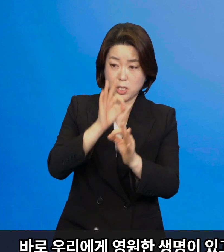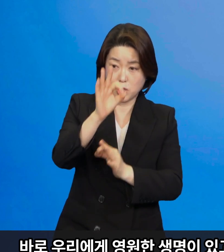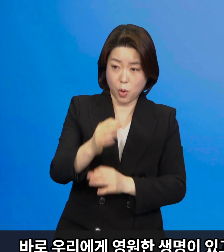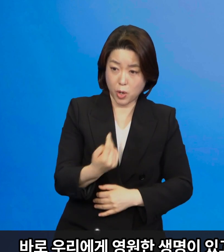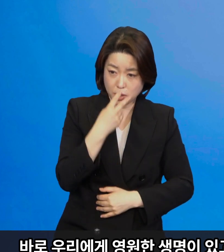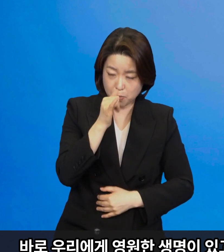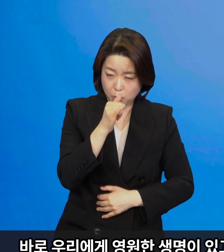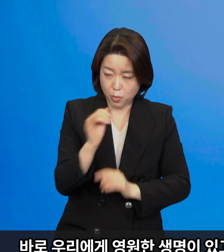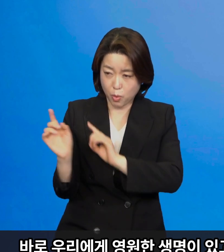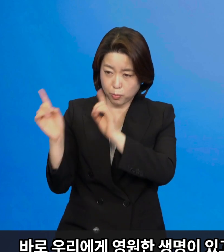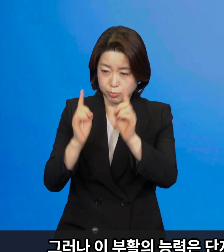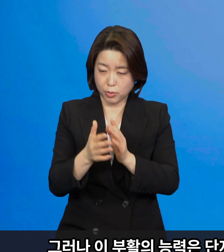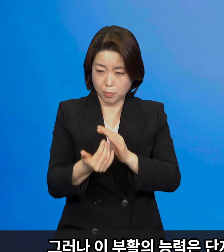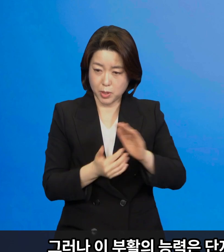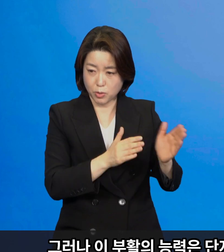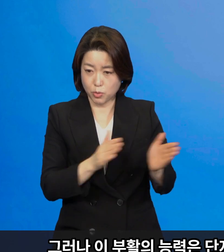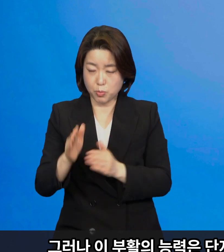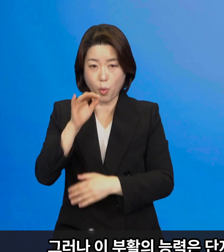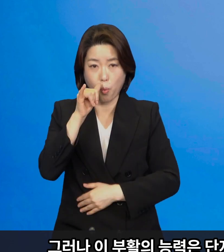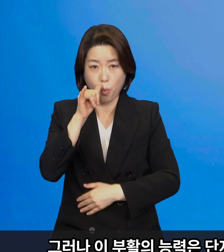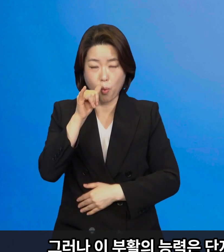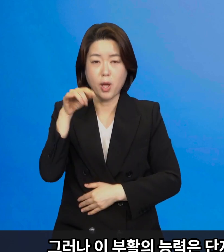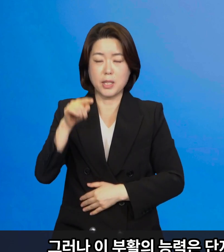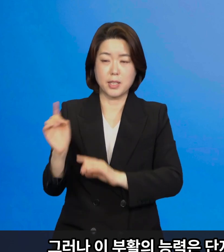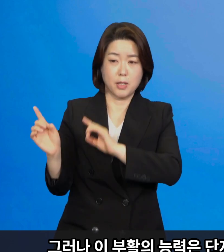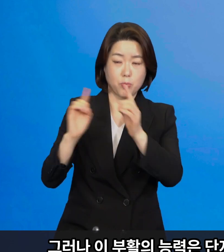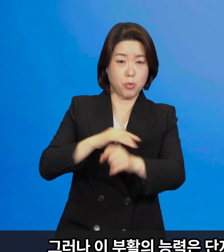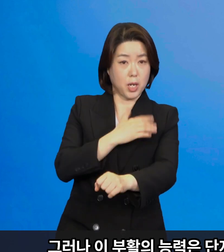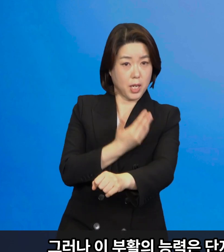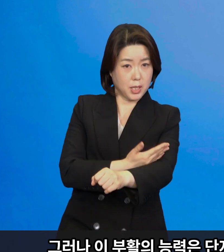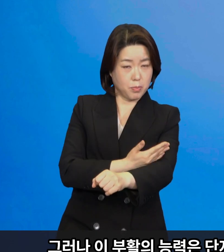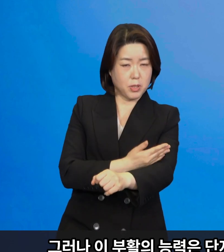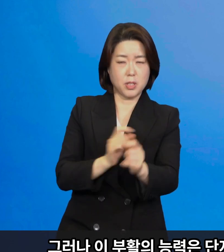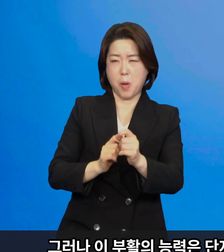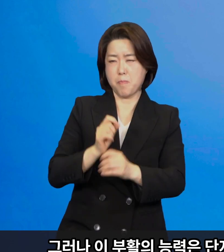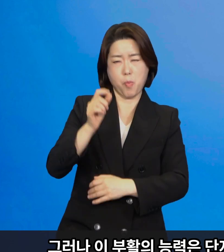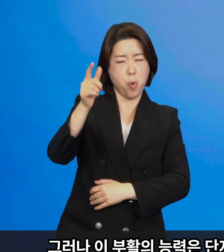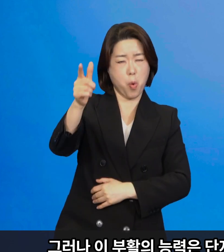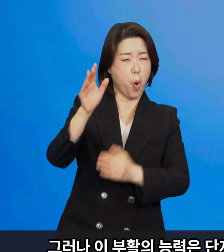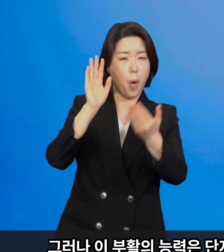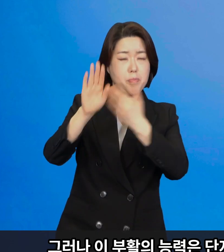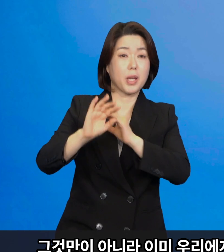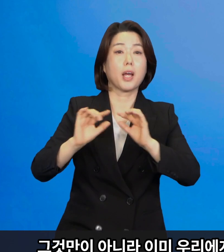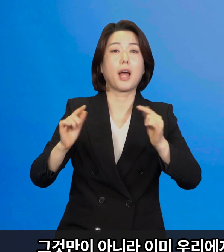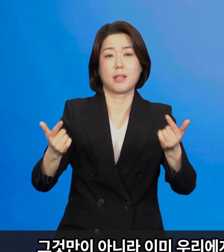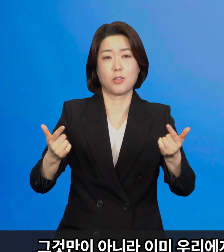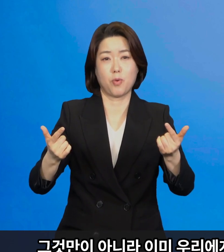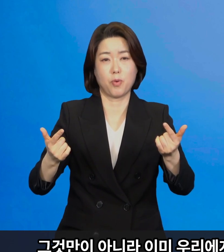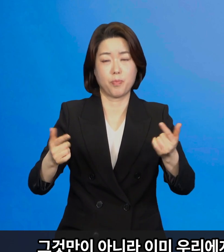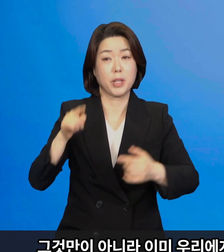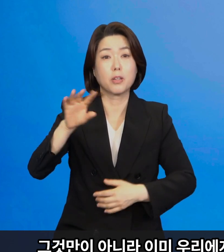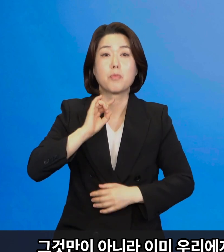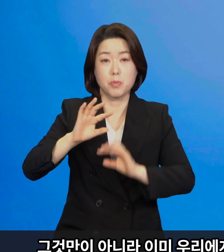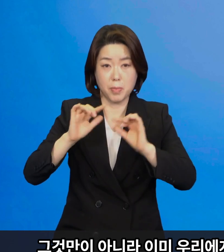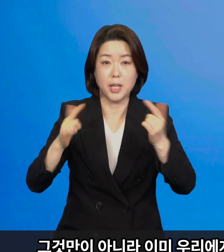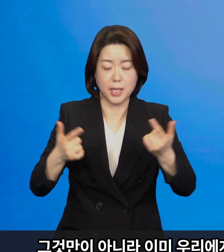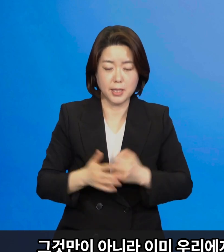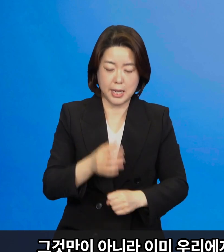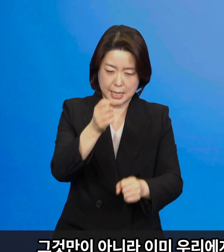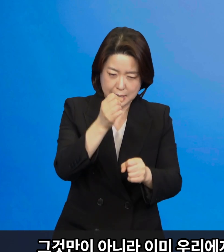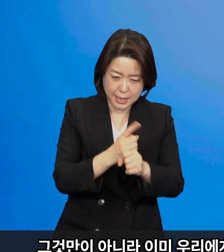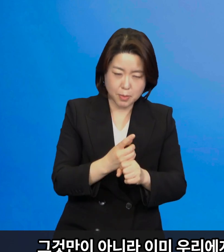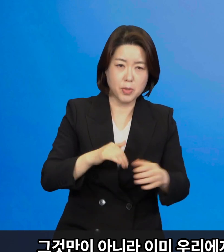부활이 예비되어 있다라고 하는 것. 그러나 이 부활의 능력은 단지 먼 미래에 있는 것이 아닙니다. 그것만이 아니라